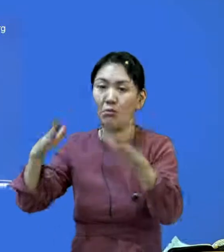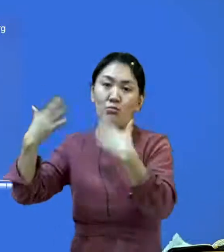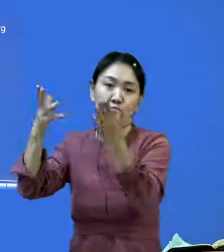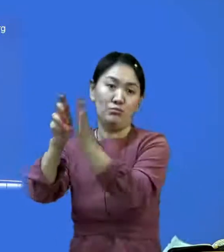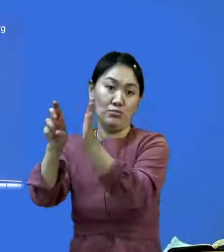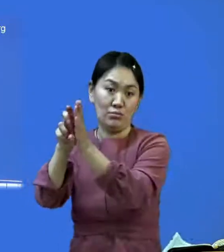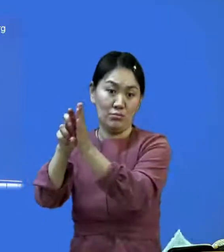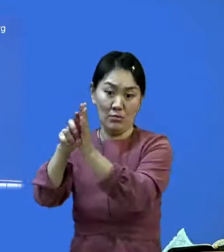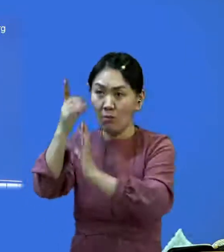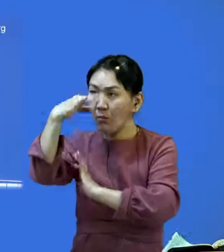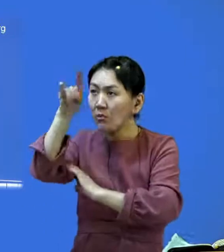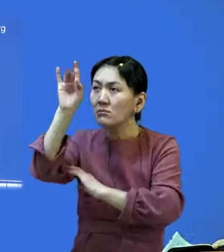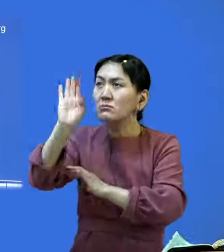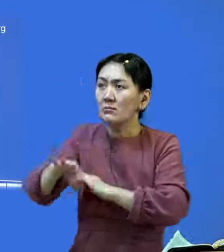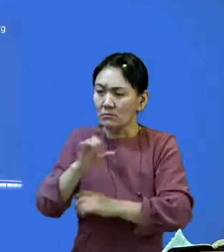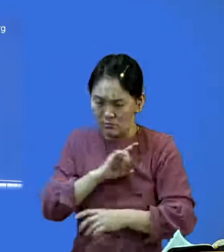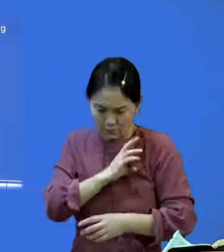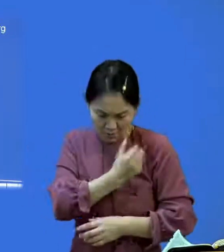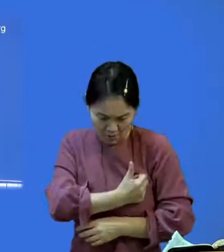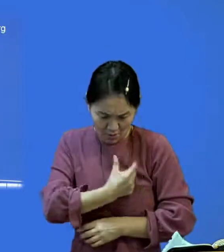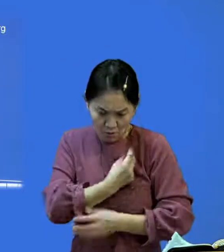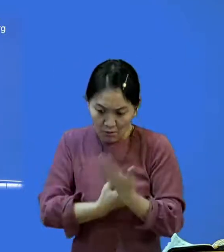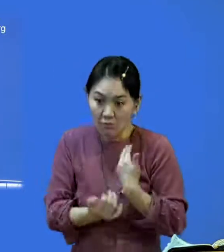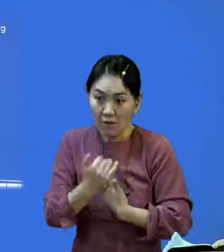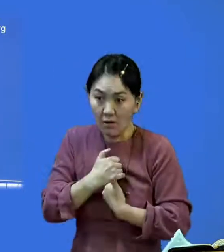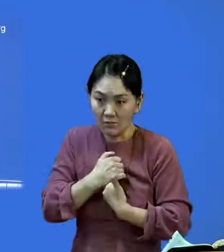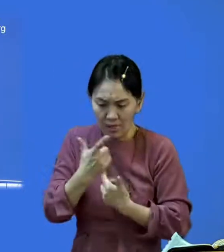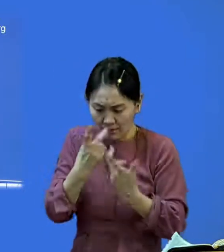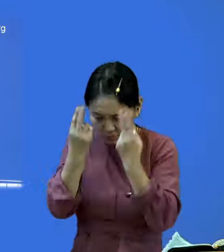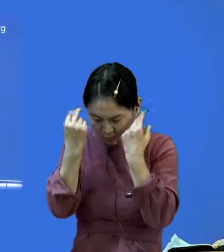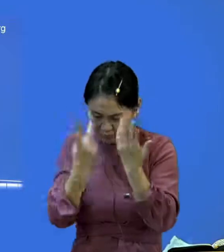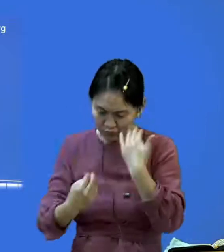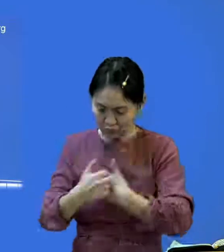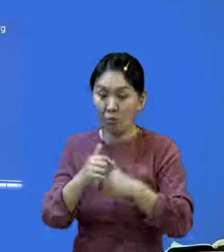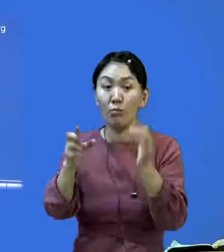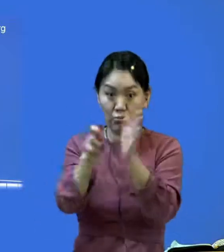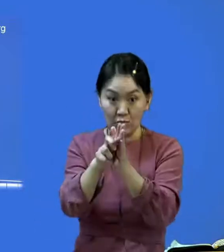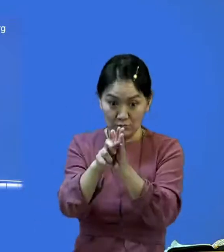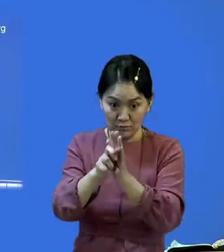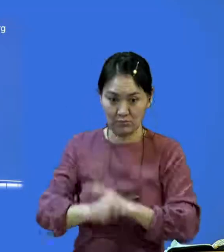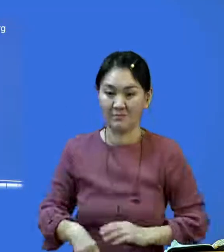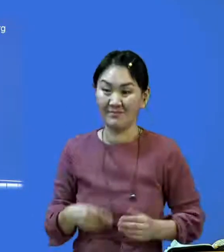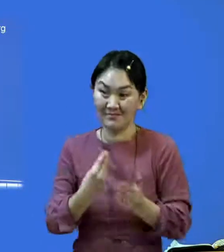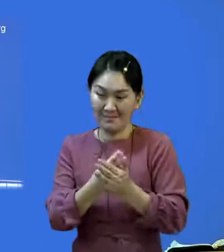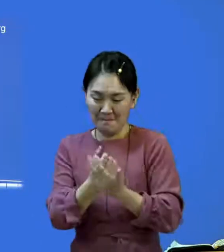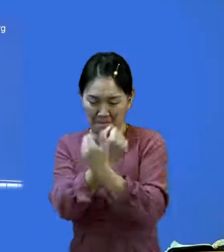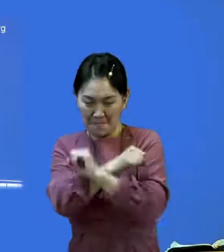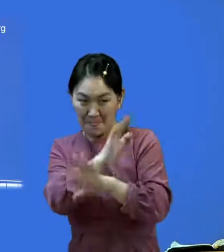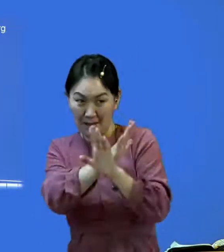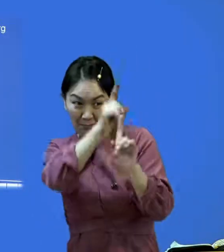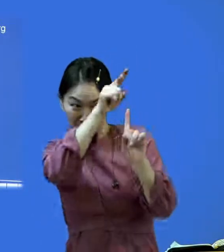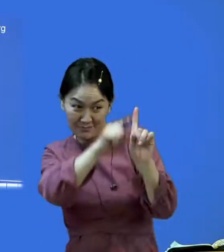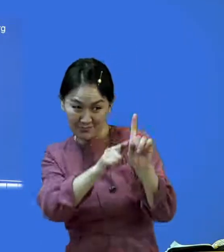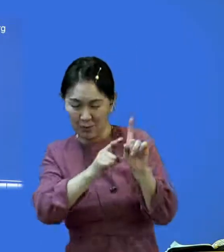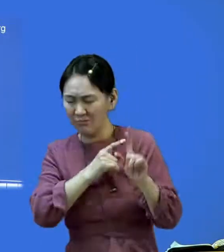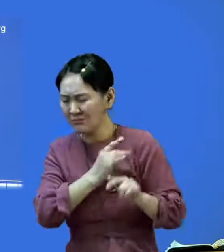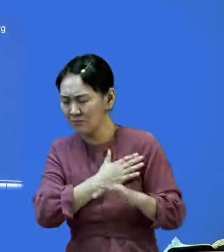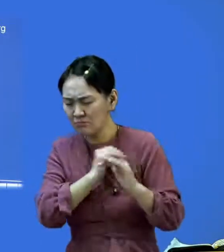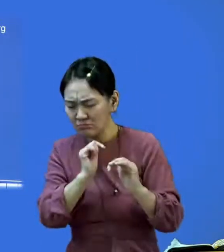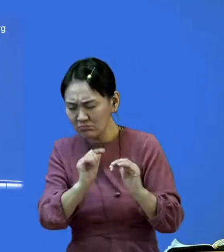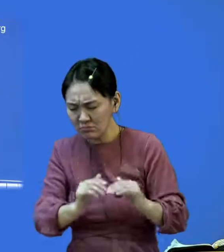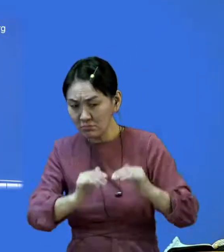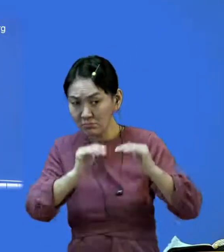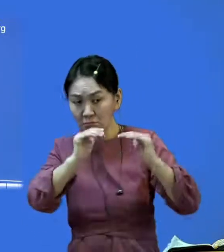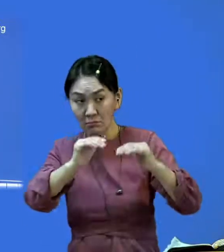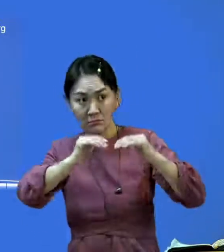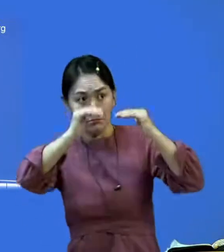боломжтой. За аврагдсан хүн эдгэл нь ажим ажмаар өсөж байгаа гэдгийн дотор нь Бурхны